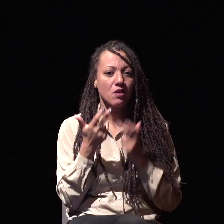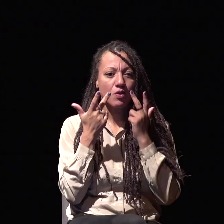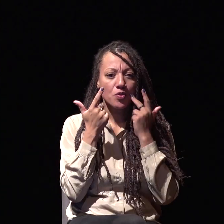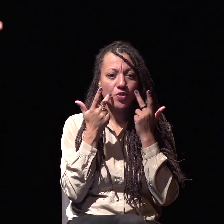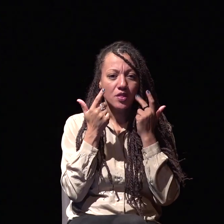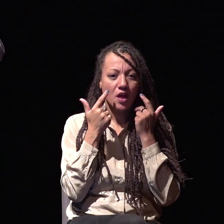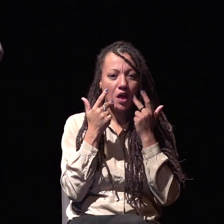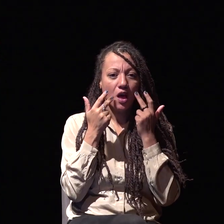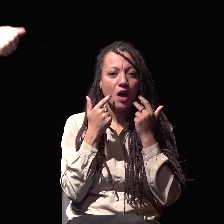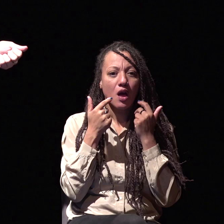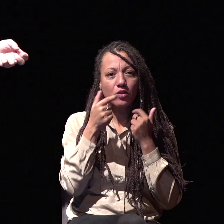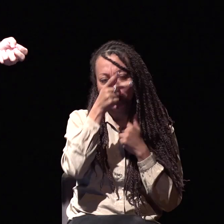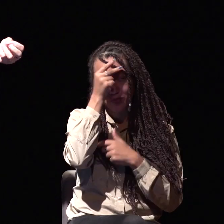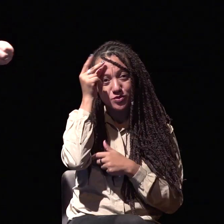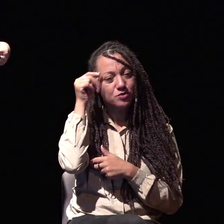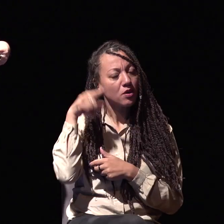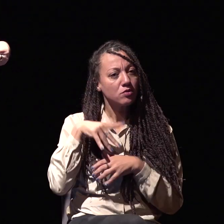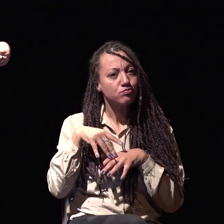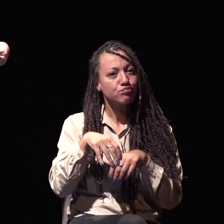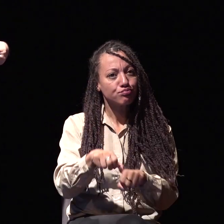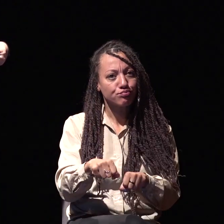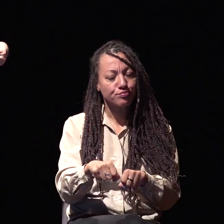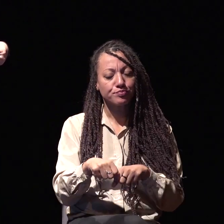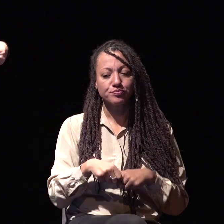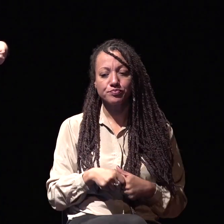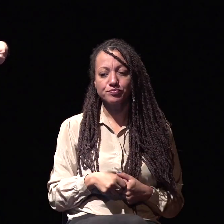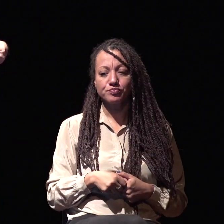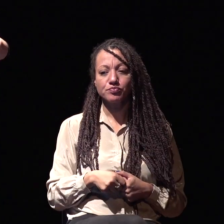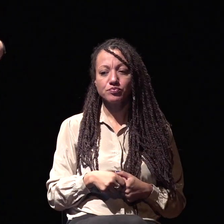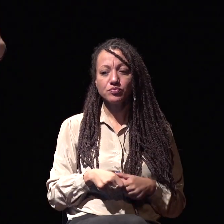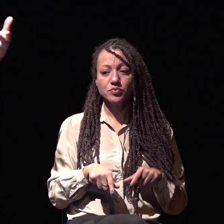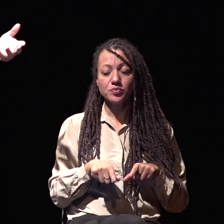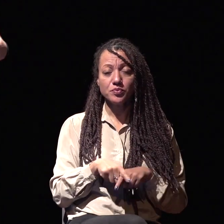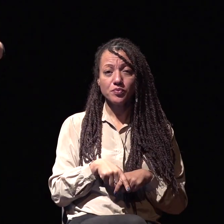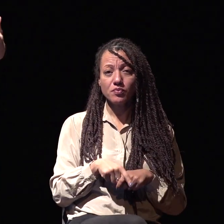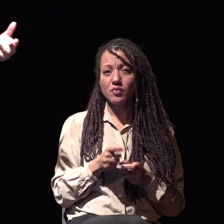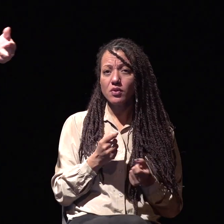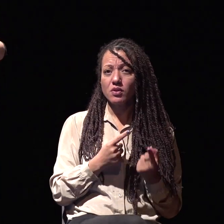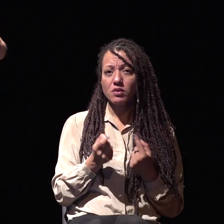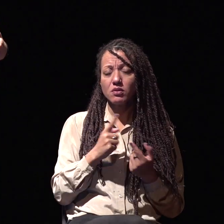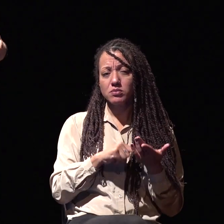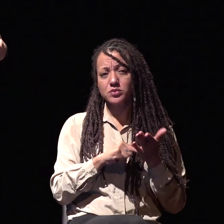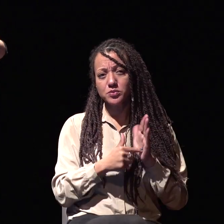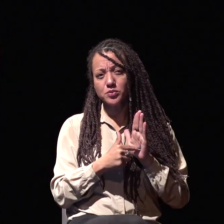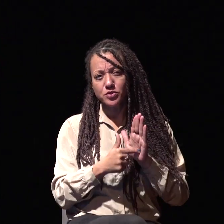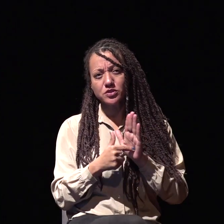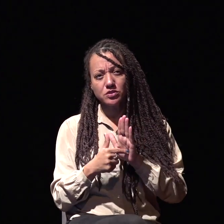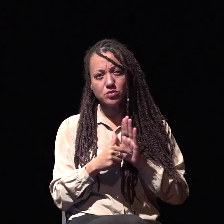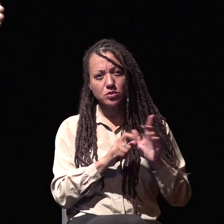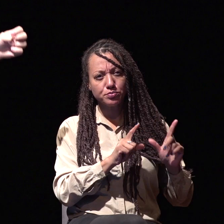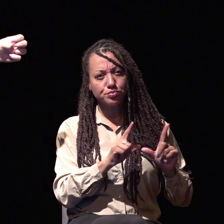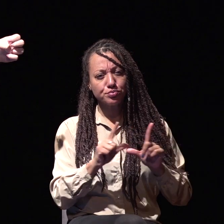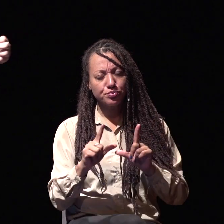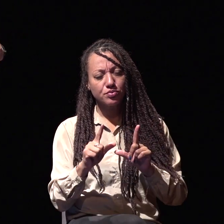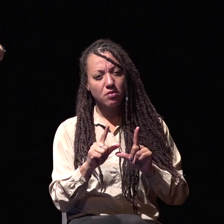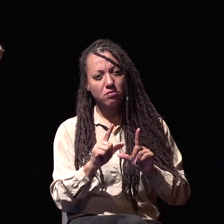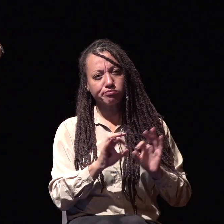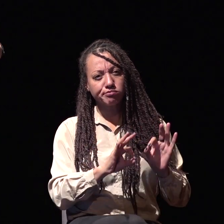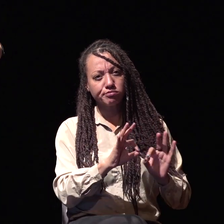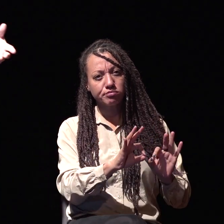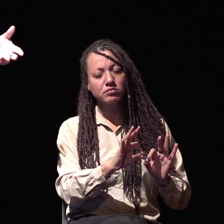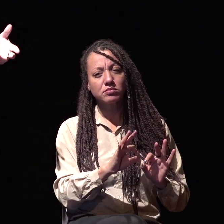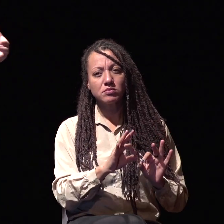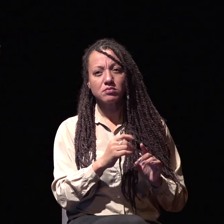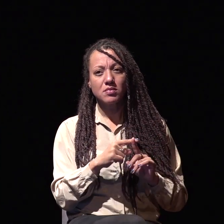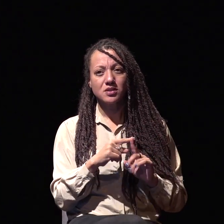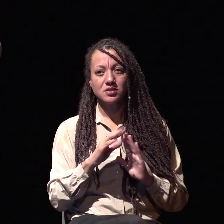intervindo no Solar do União para ser o Museu de Arte Popular. Algumas exposições, alguns cursos vão sendo feitos, enquanto esse grande projeto de